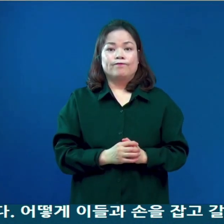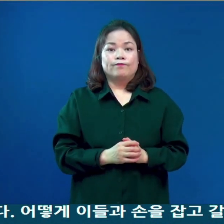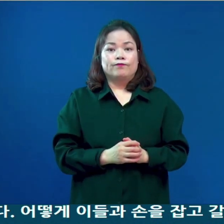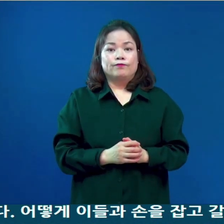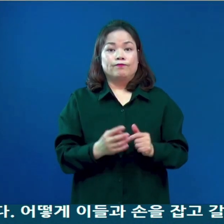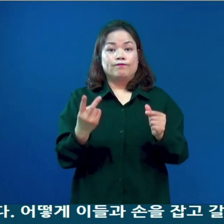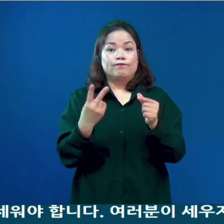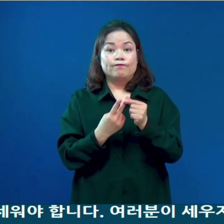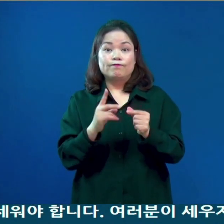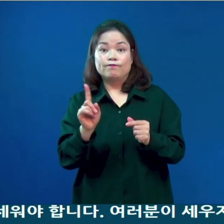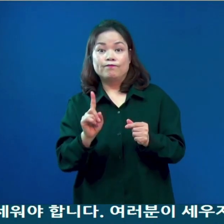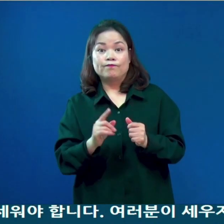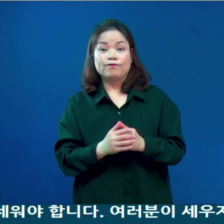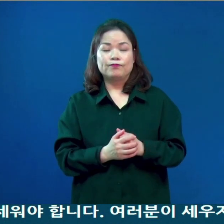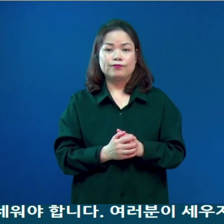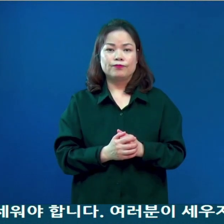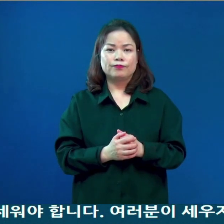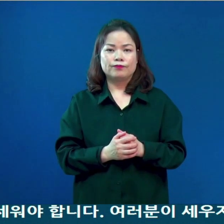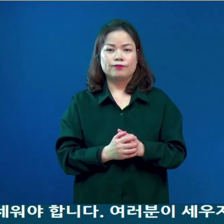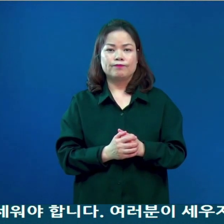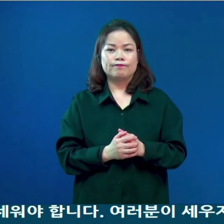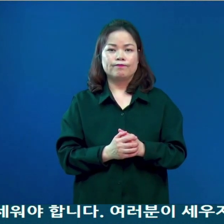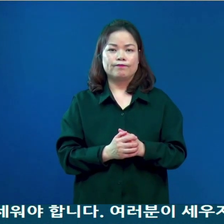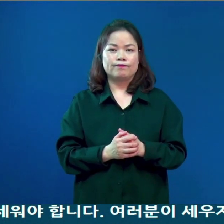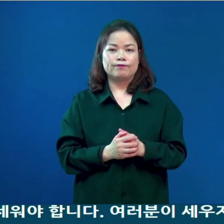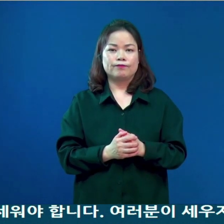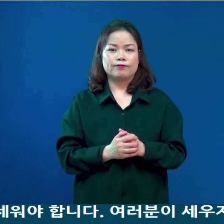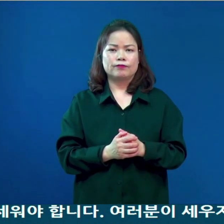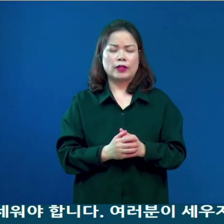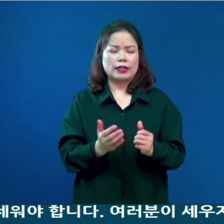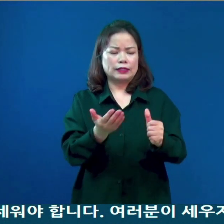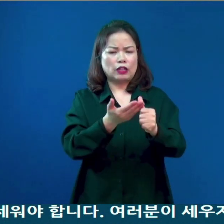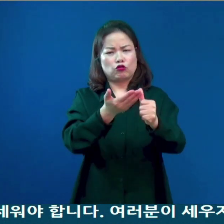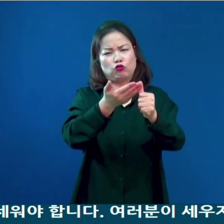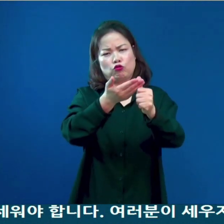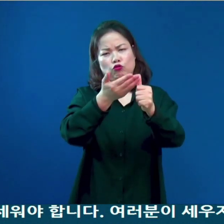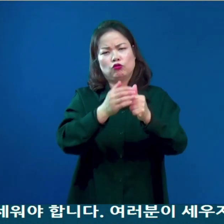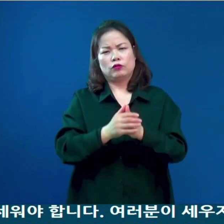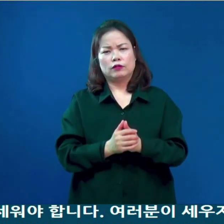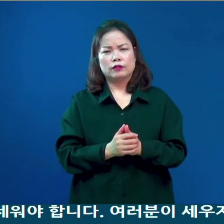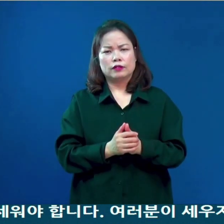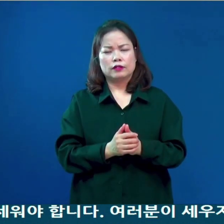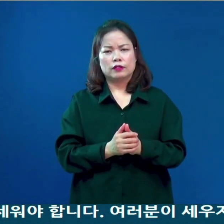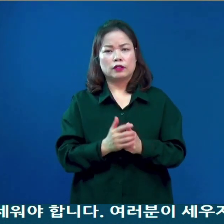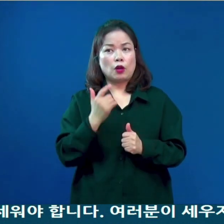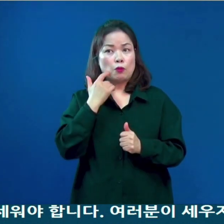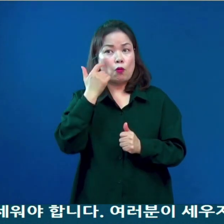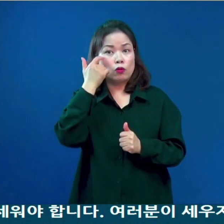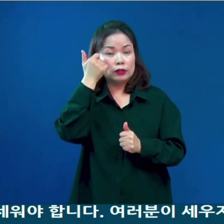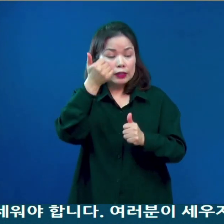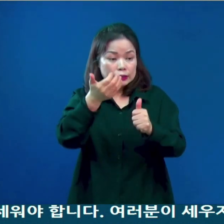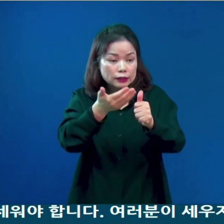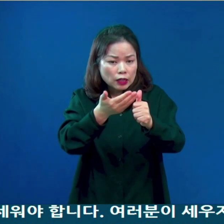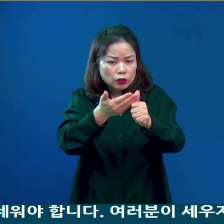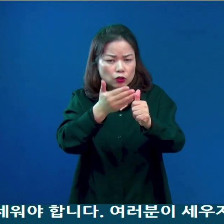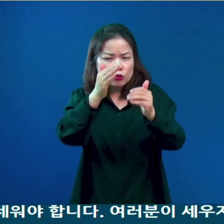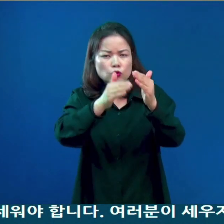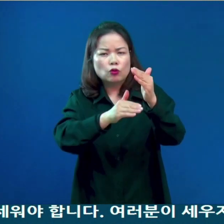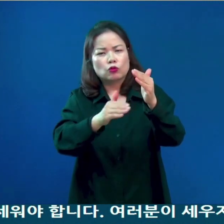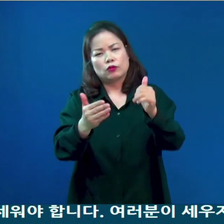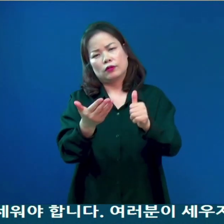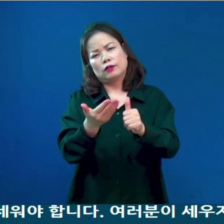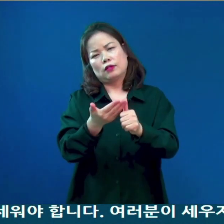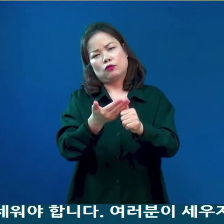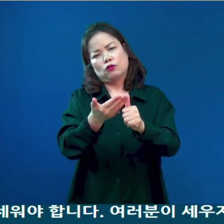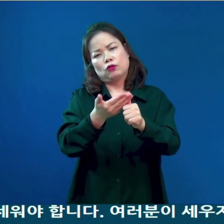그 다음에는 어떻게 될까요? 페어런팅, 양육하는 겁니다. 목회자를 양육해야 되고 성도를 양육해야